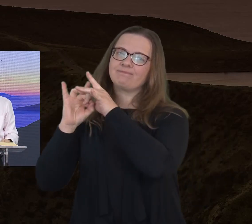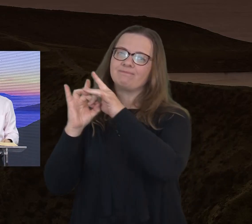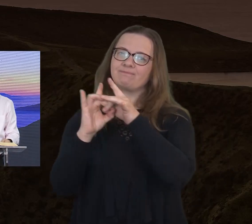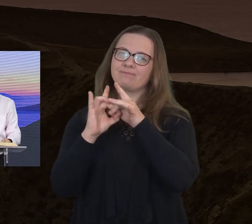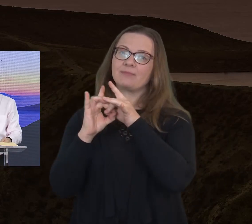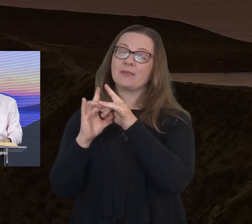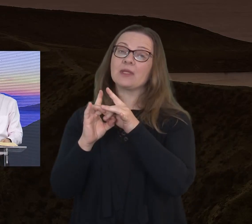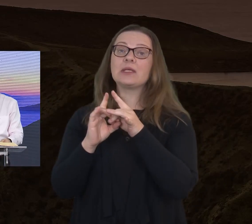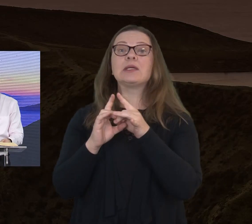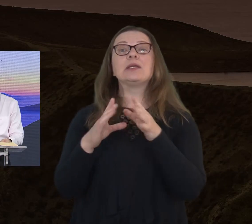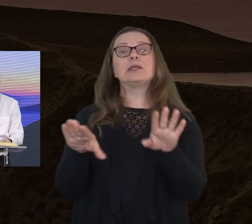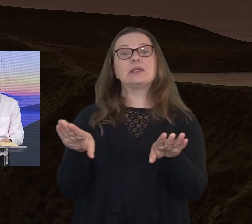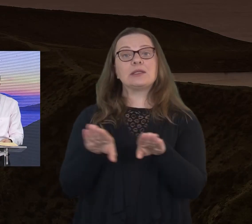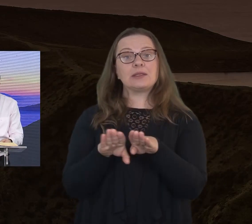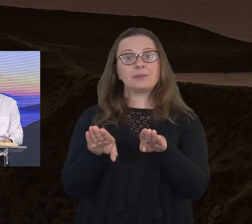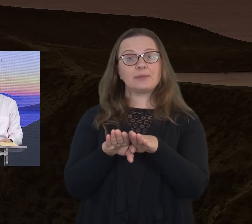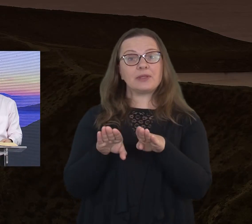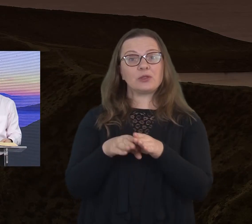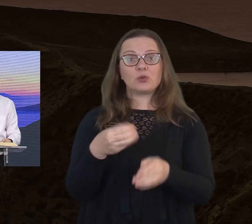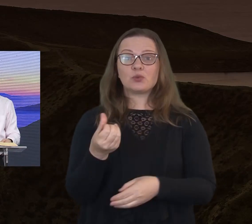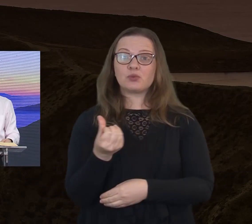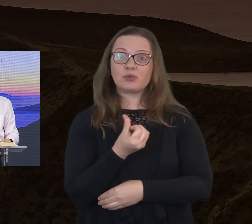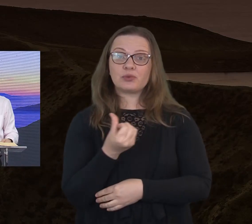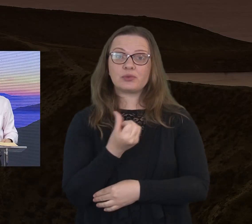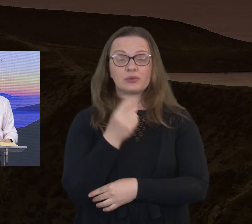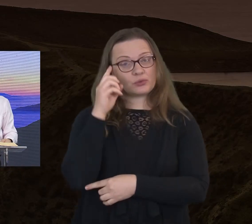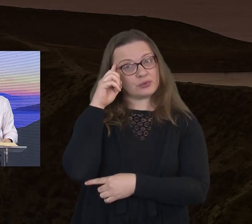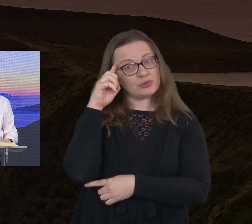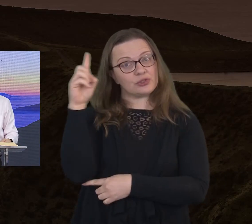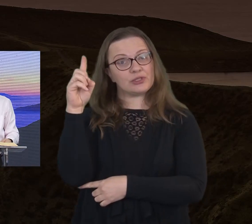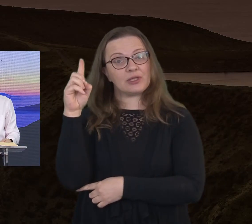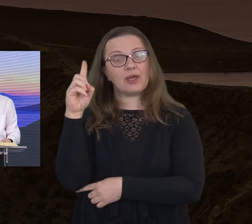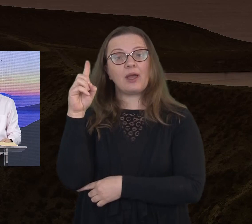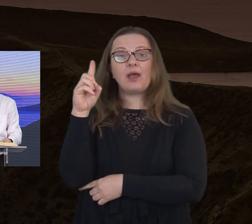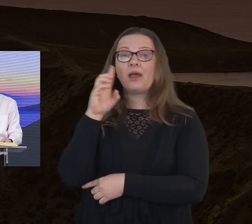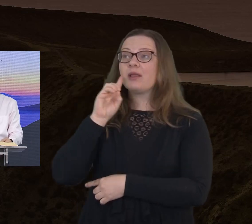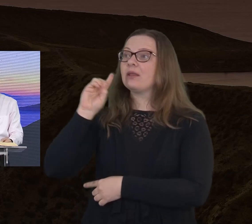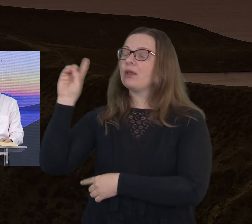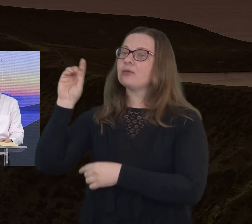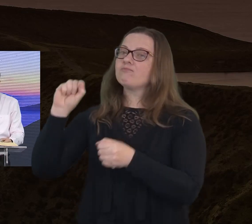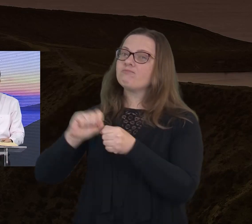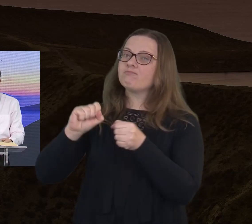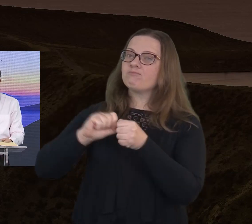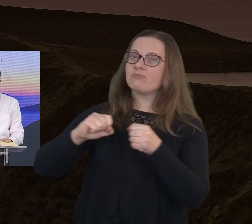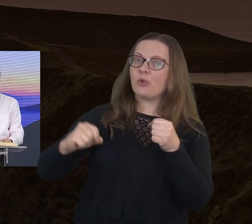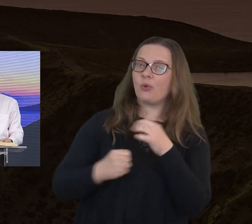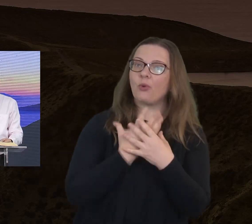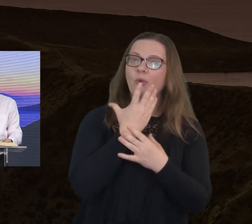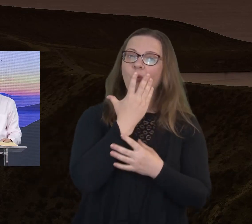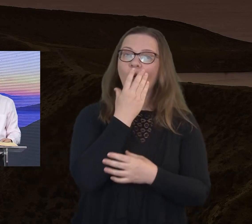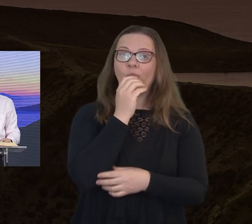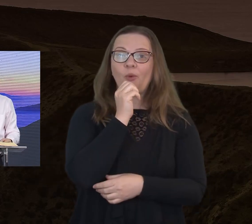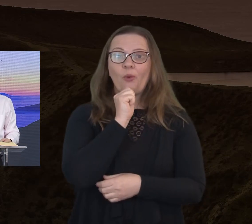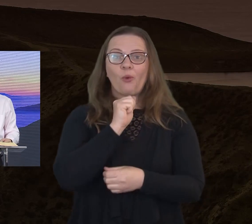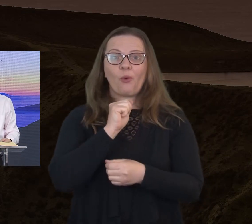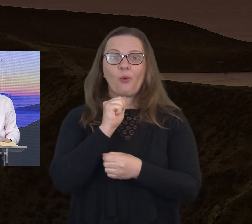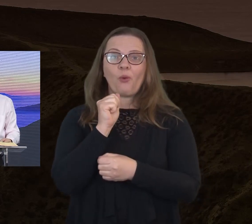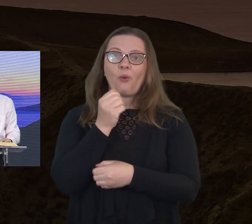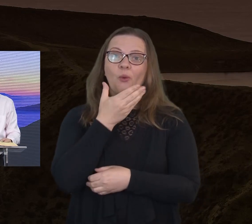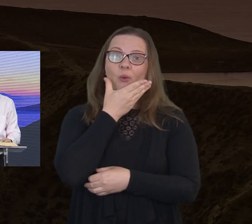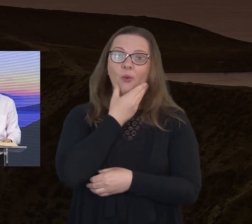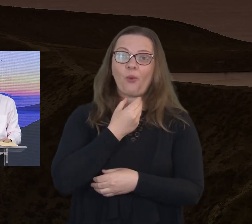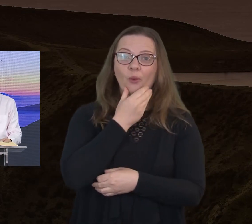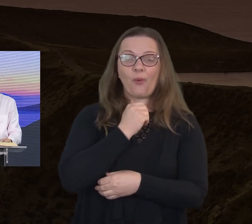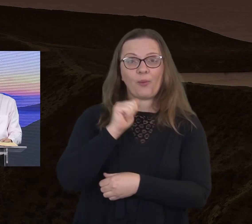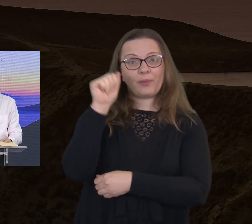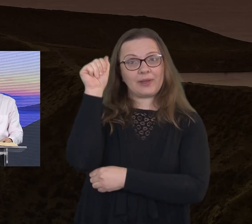dia, além de ter criado os animais, ele criou o homem à sua imagem e semelhança. Quando ele terminou a criação do homem,